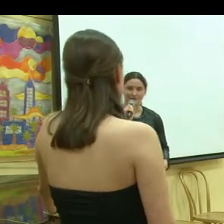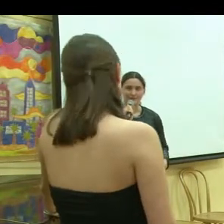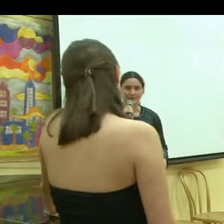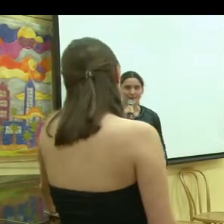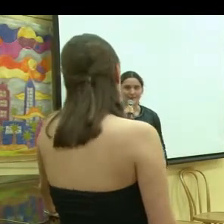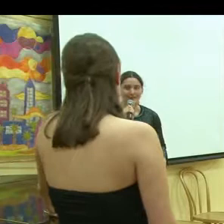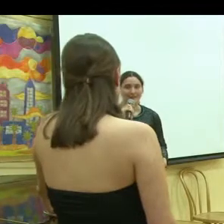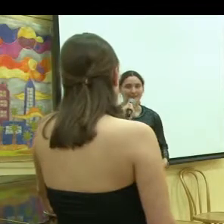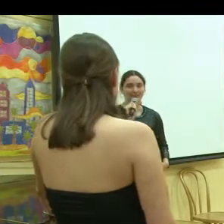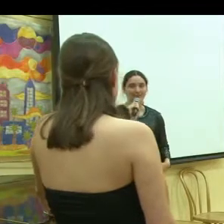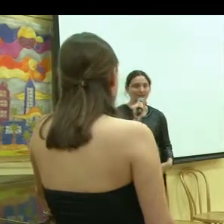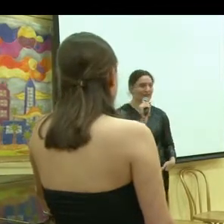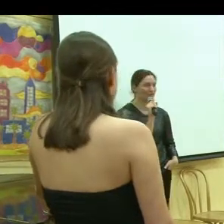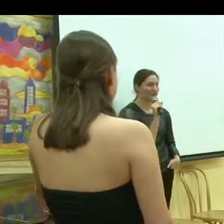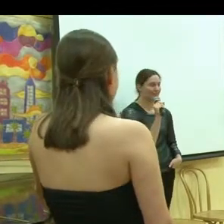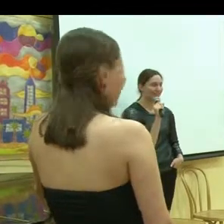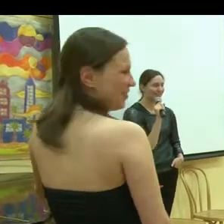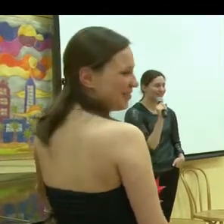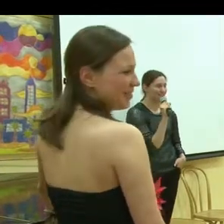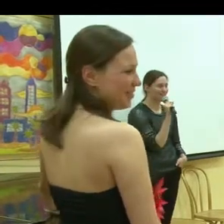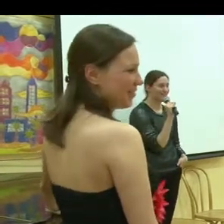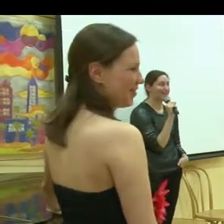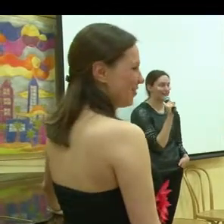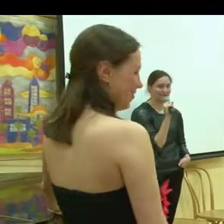wzory. Do tego jeszcze...